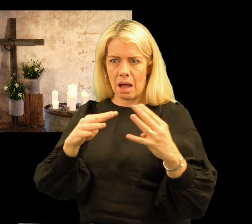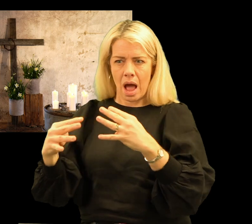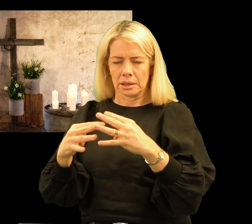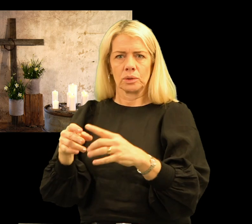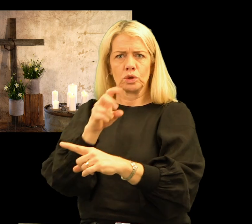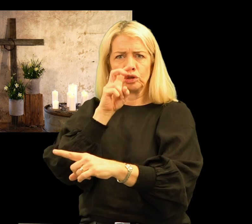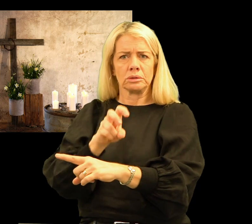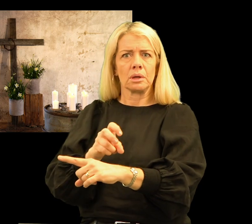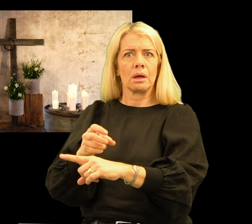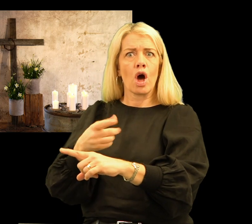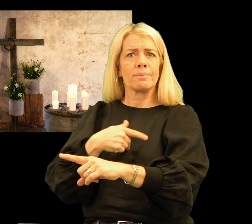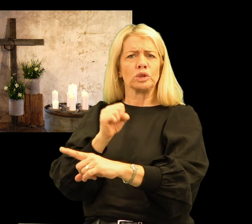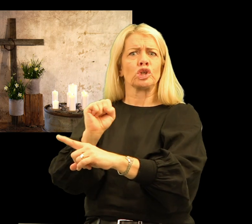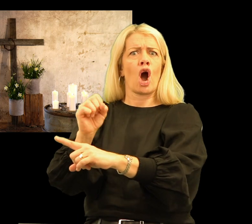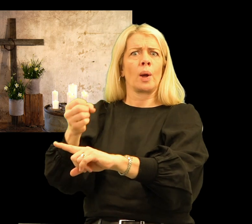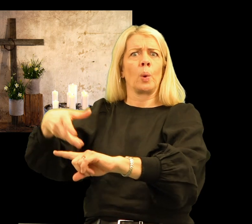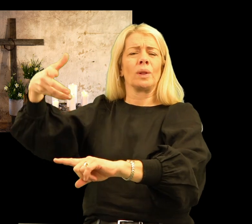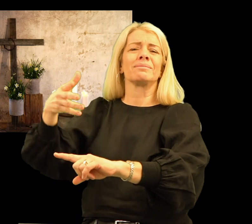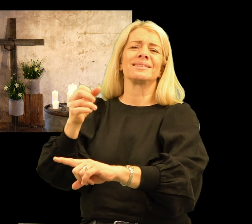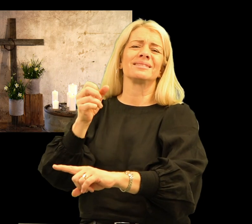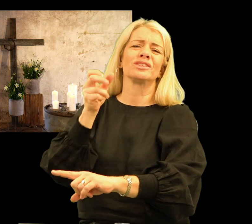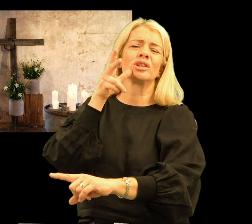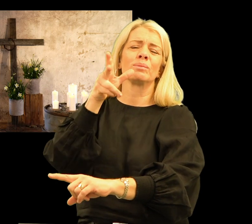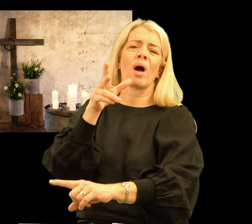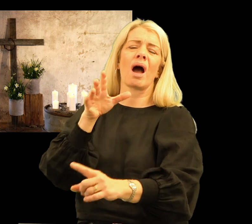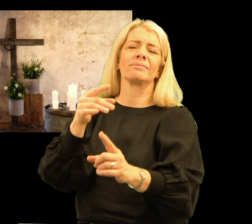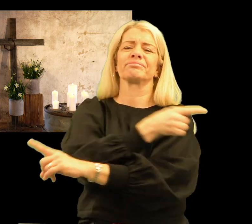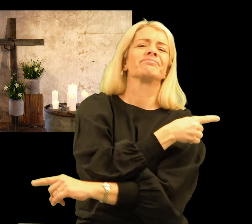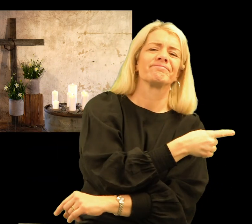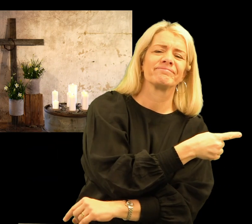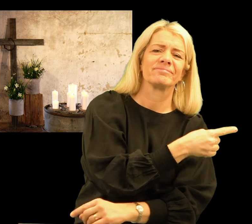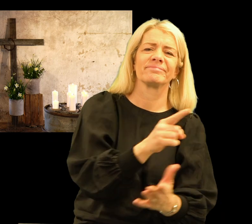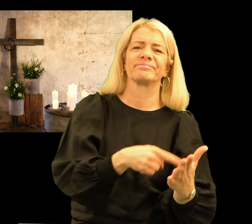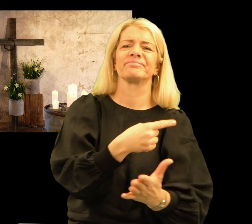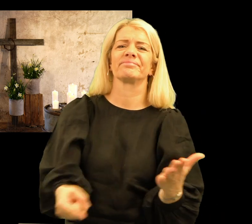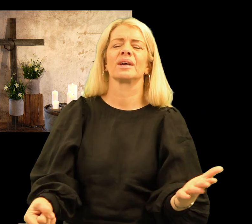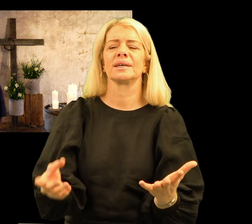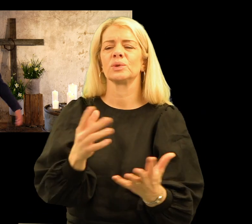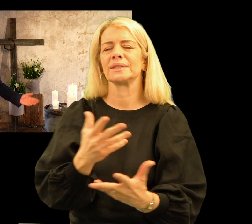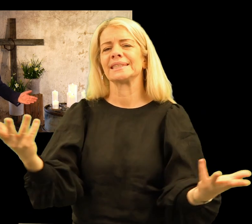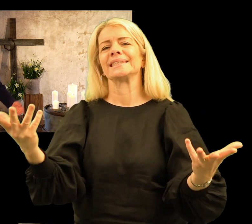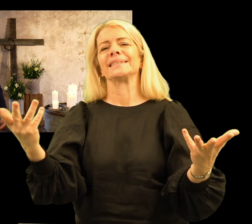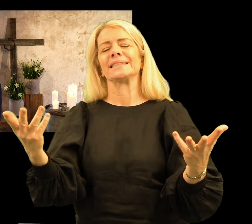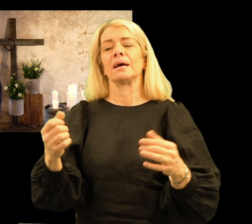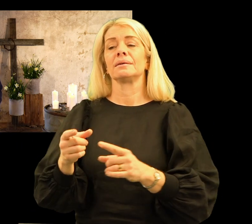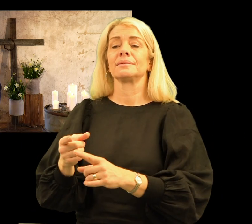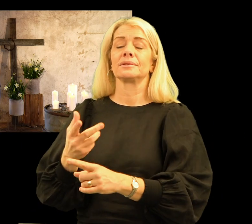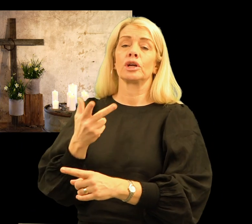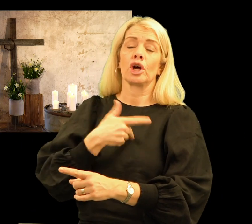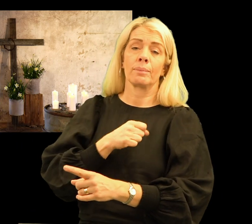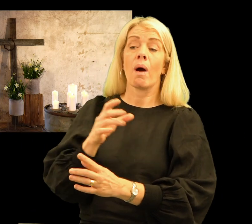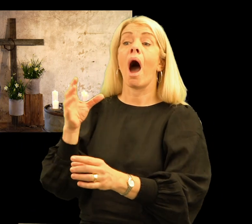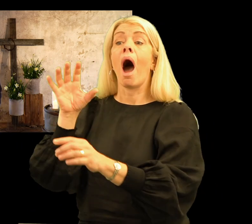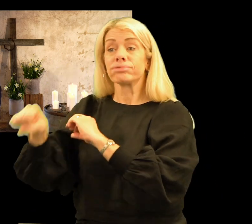ut att bli guld för Örebro den säsongen. Men så gjorde Göteborg mål i sin match, och då spelar det ingen roll att Örebro vann